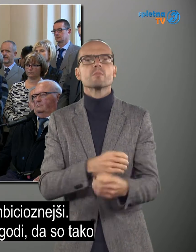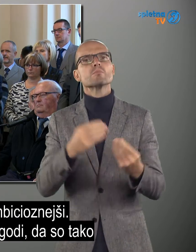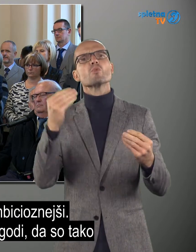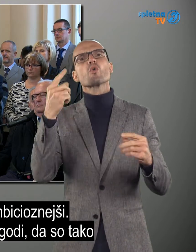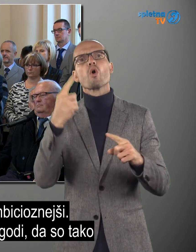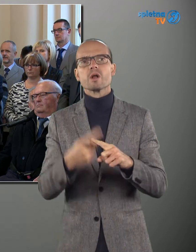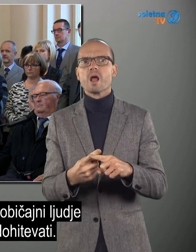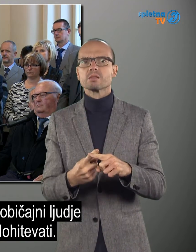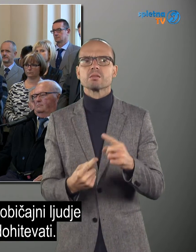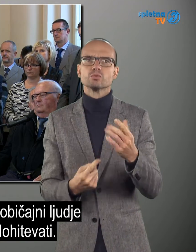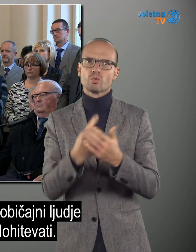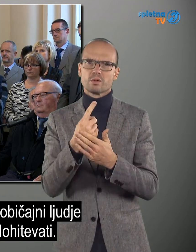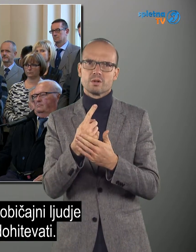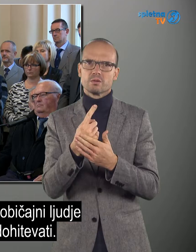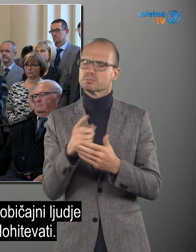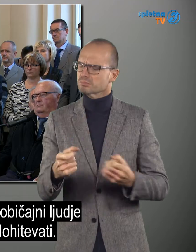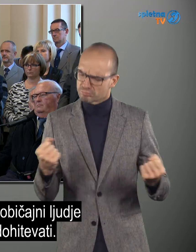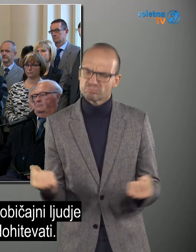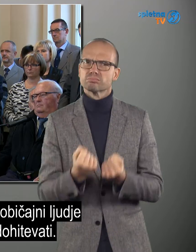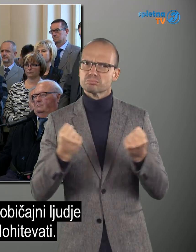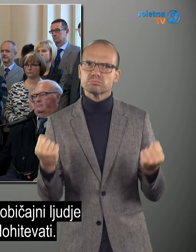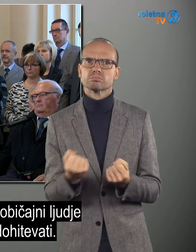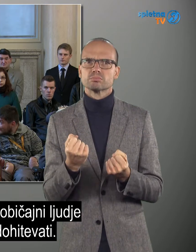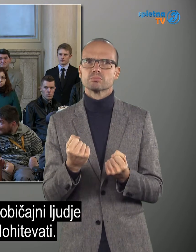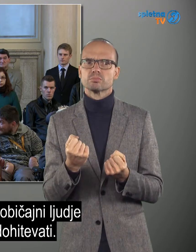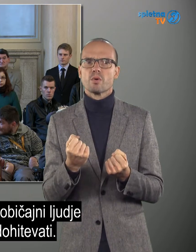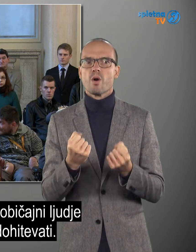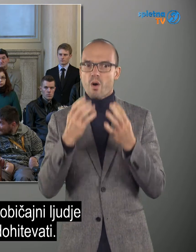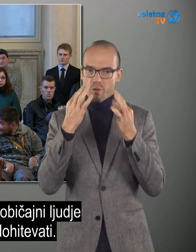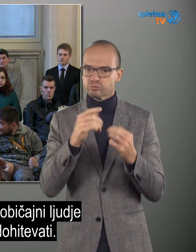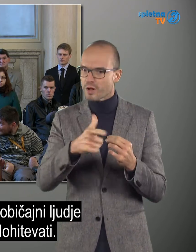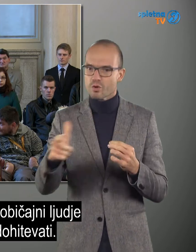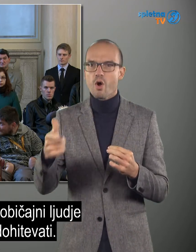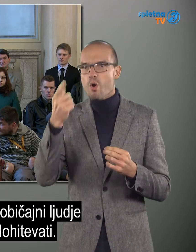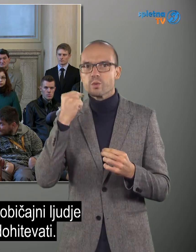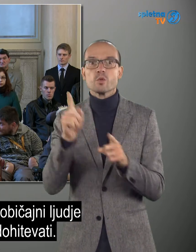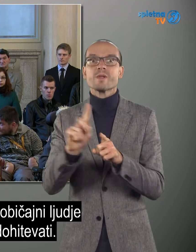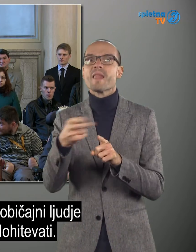so hitri in agilni, da jih običajni ljudje ne uspevamo dohitevati.